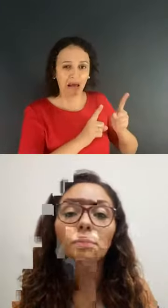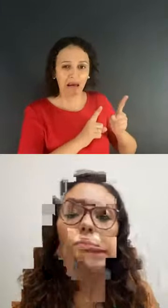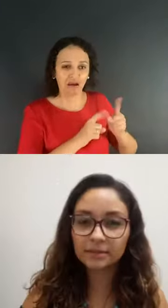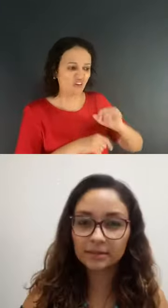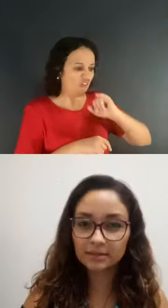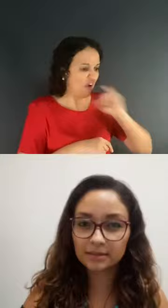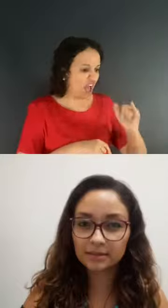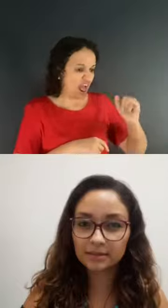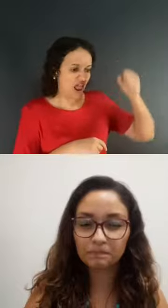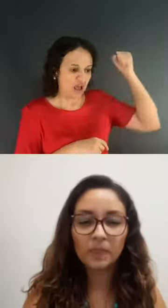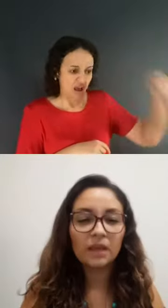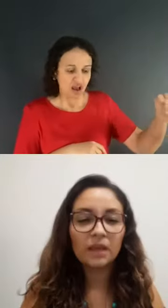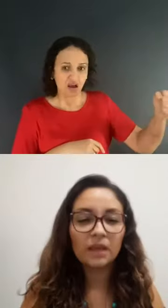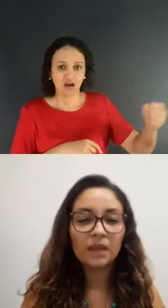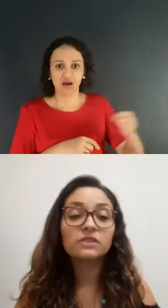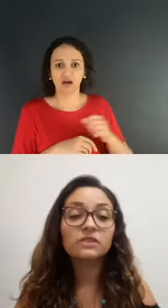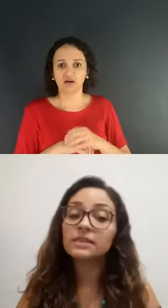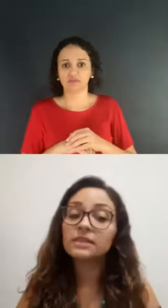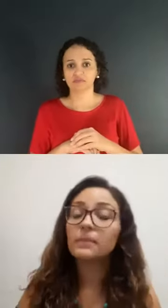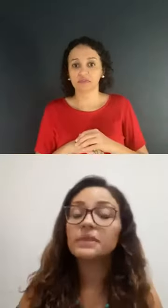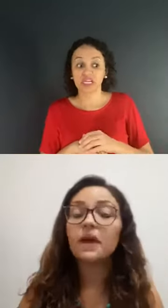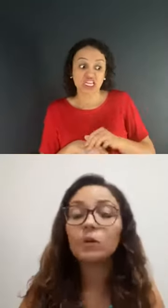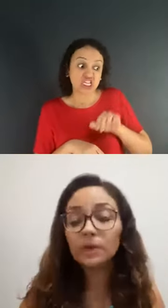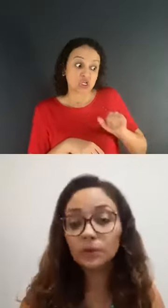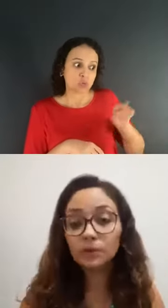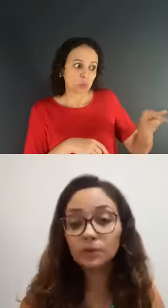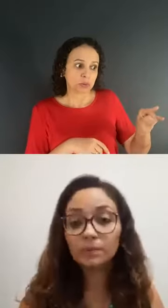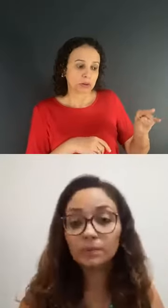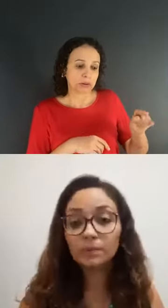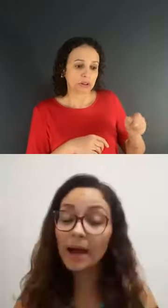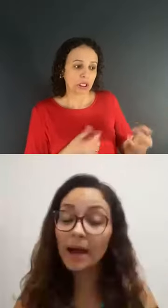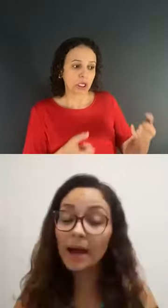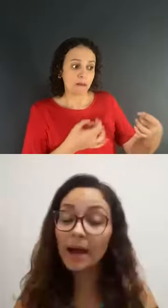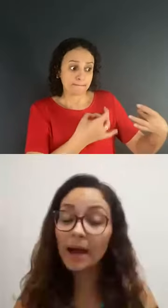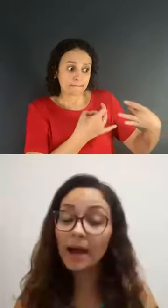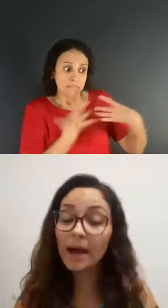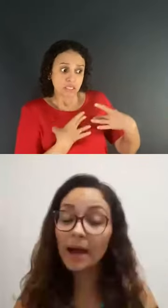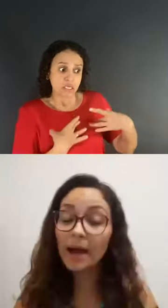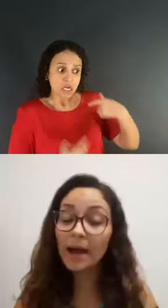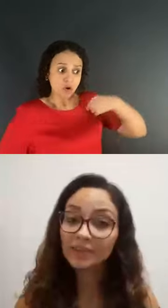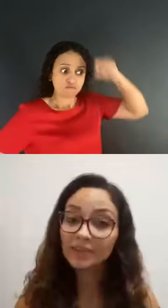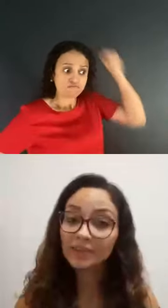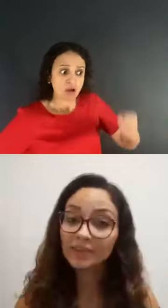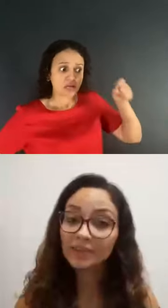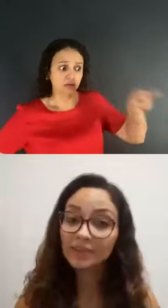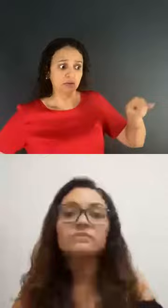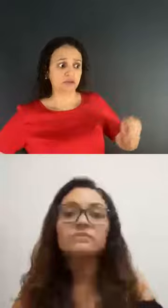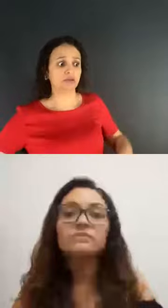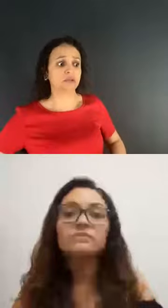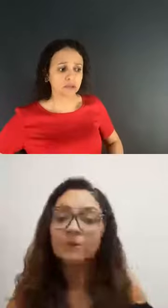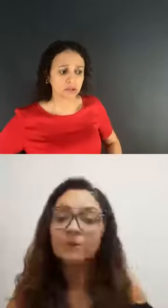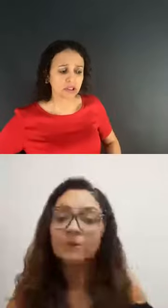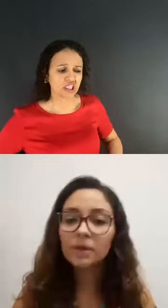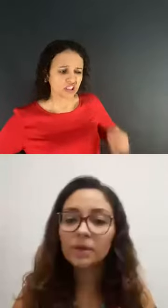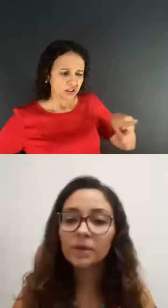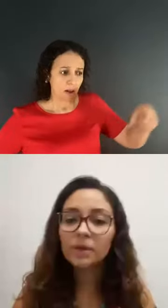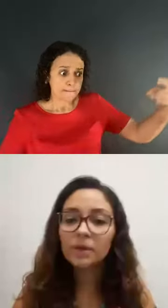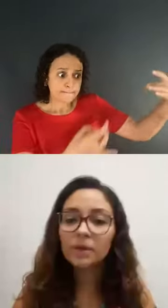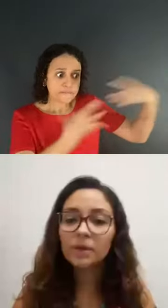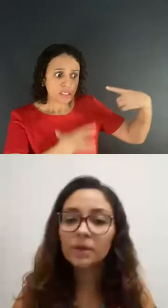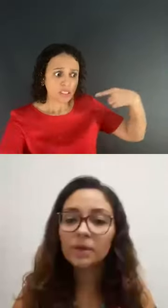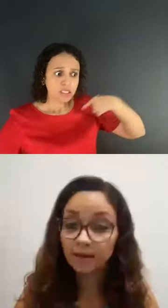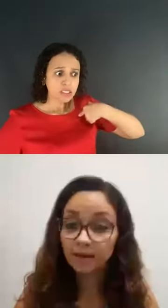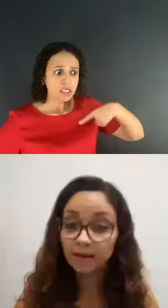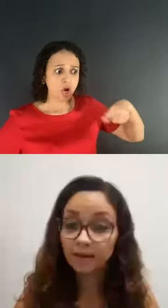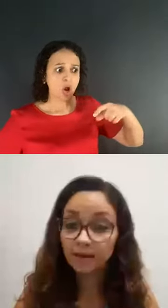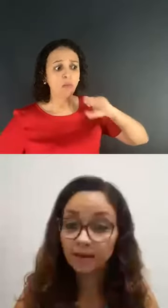frases feitas. Se você terminar comigo, eu te mato. Se você terminar comigo, eu vou